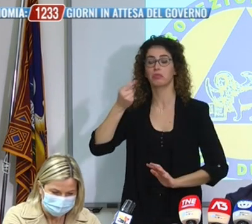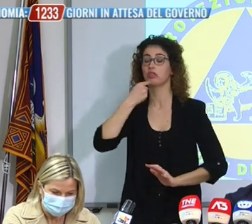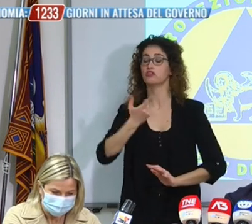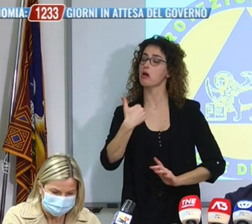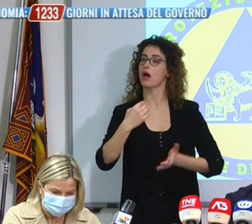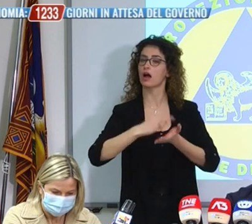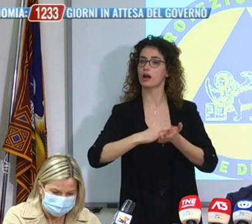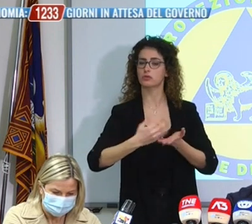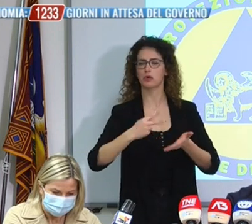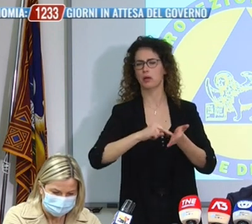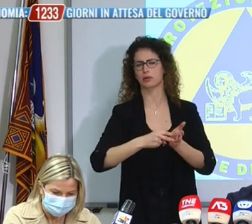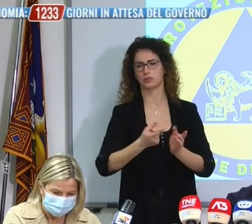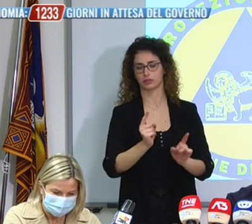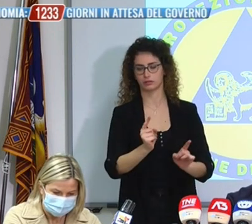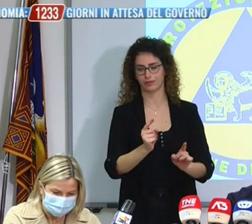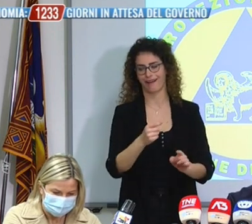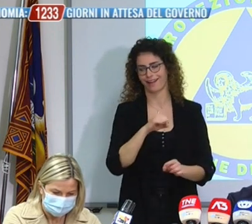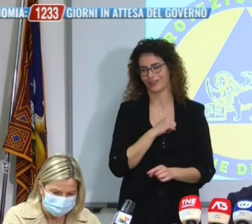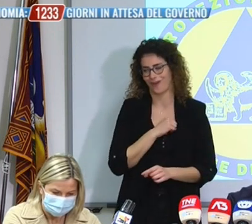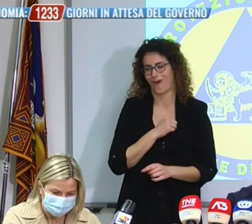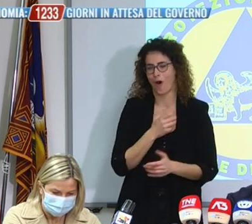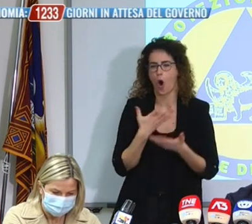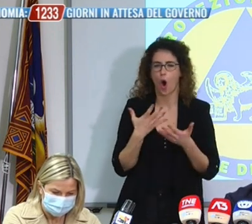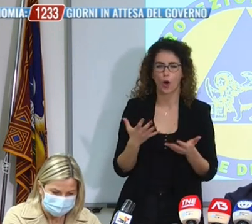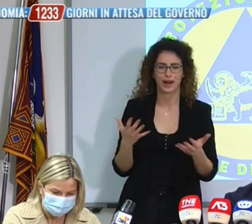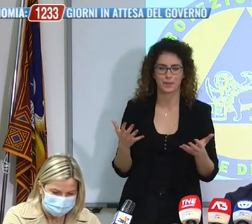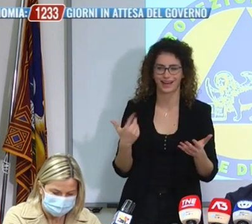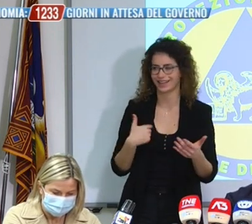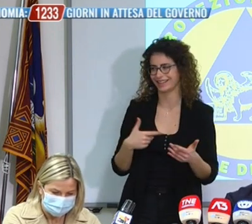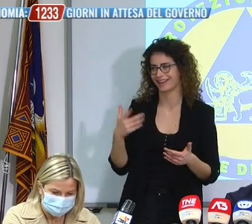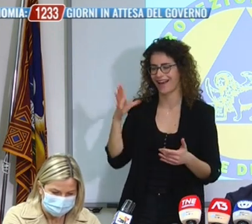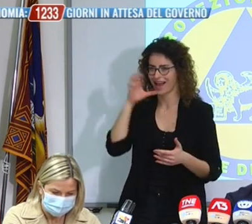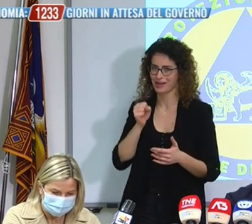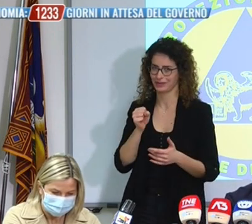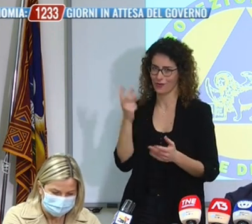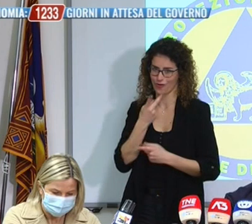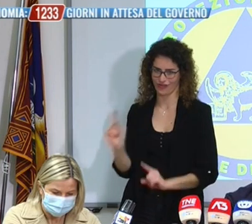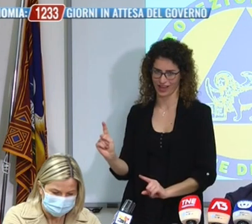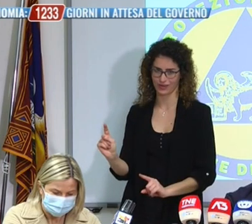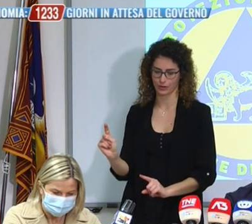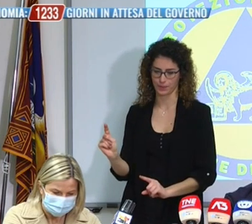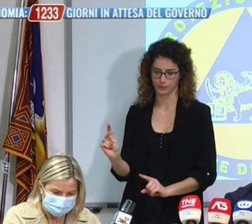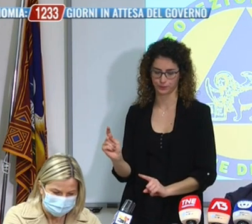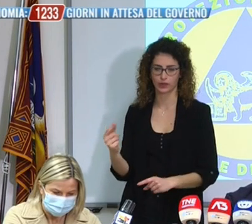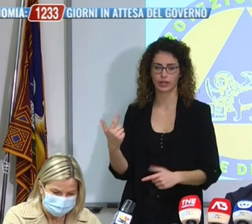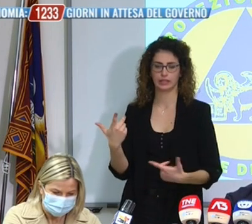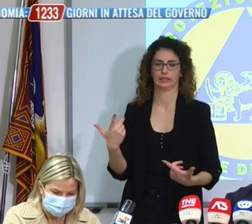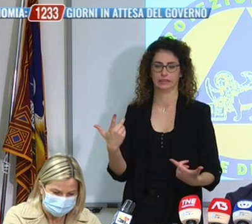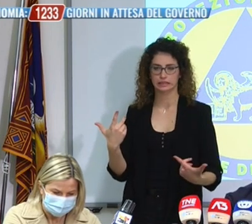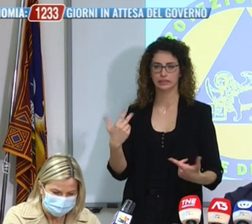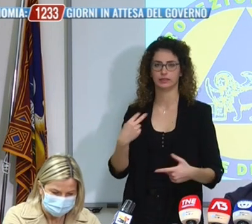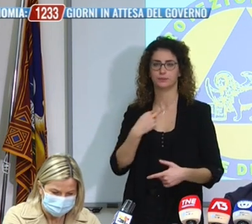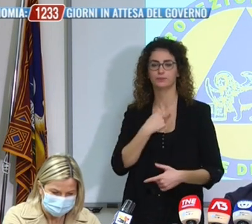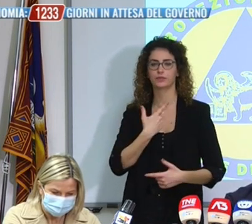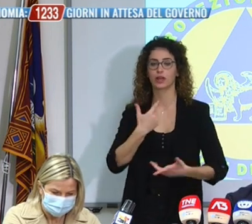vista epidemiologico penso siano stati smentiti su tutta la linea. Le scuole purtroppo nella dinamica